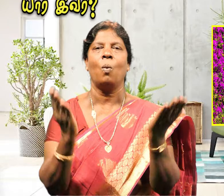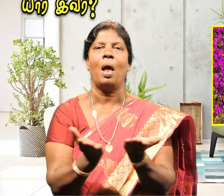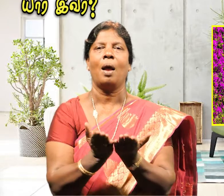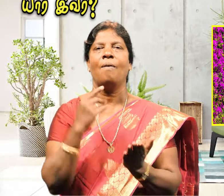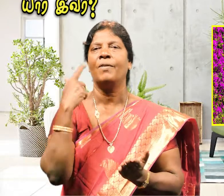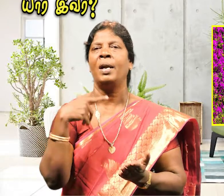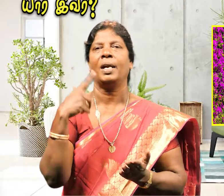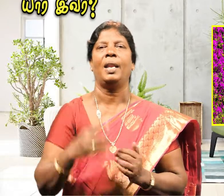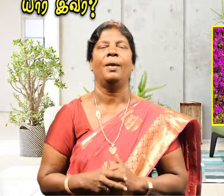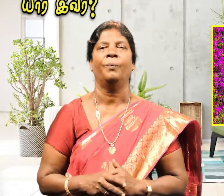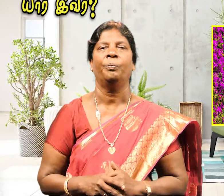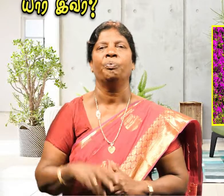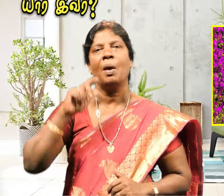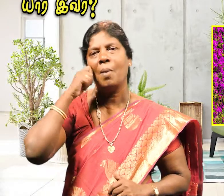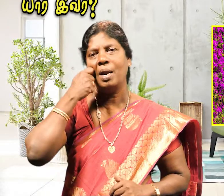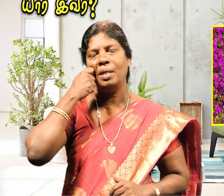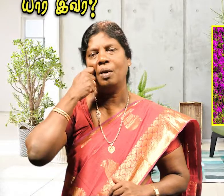சாதாரணமாக உலக வாழ்க்கையில்